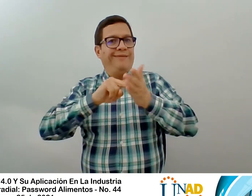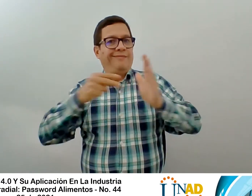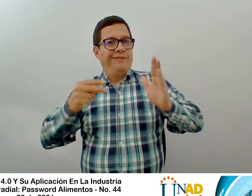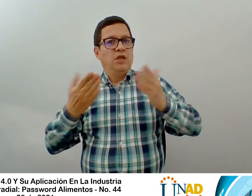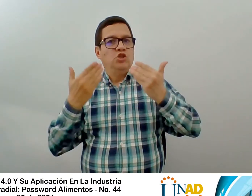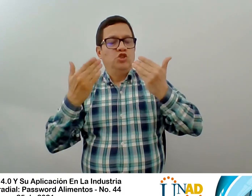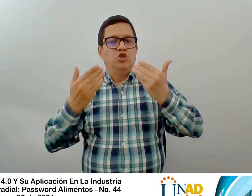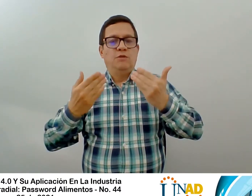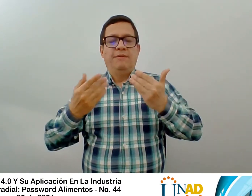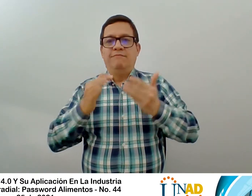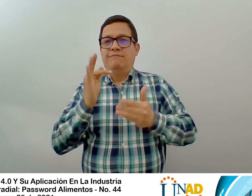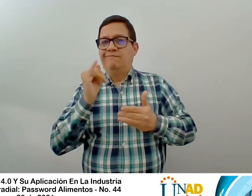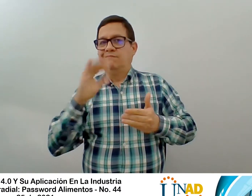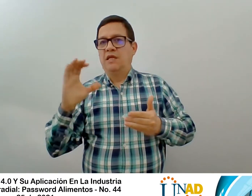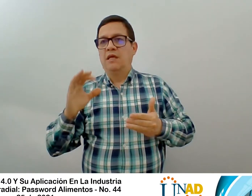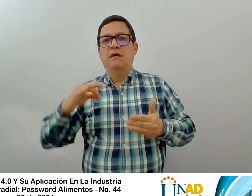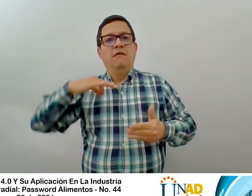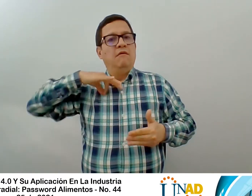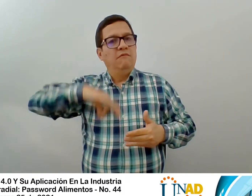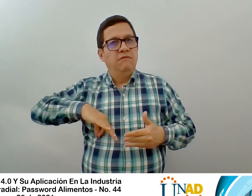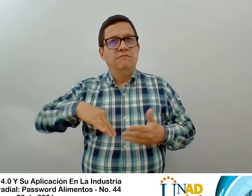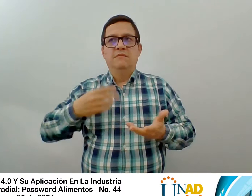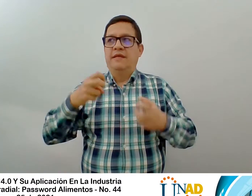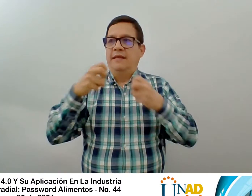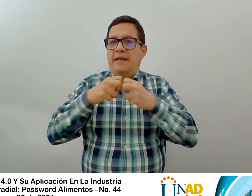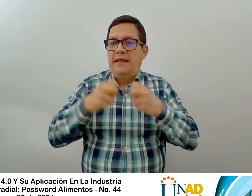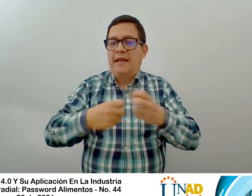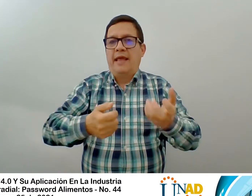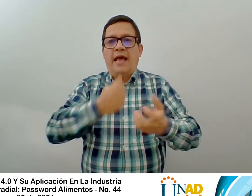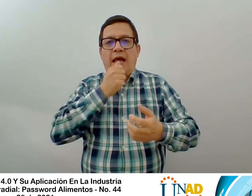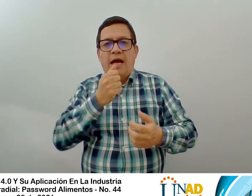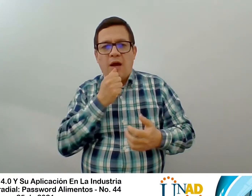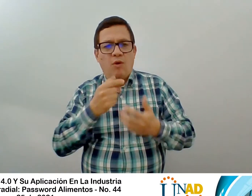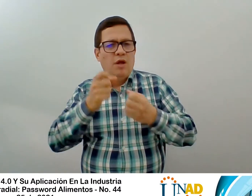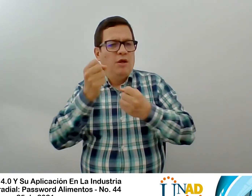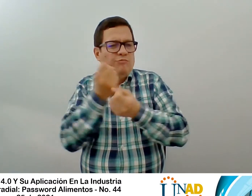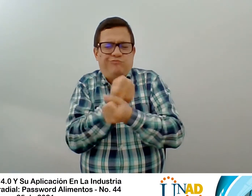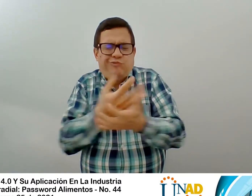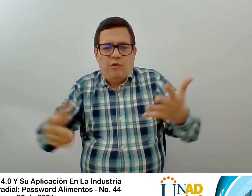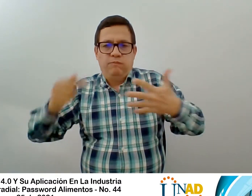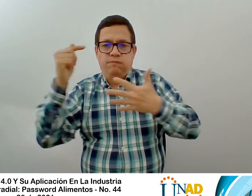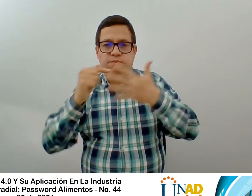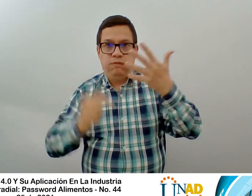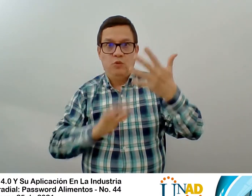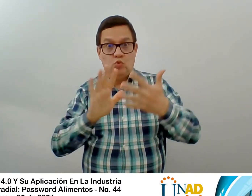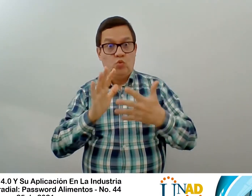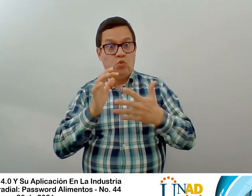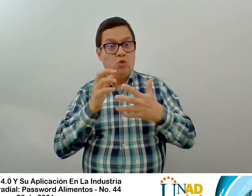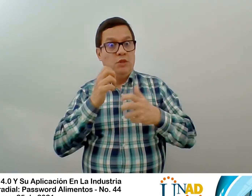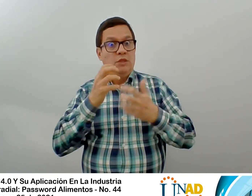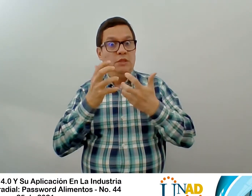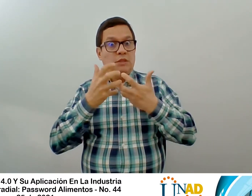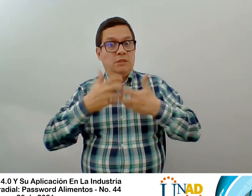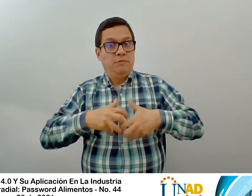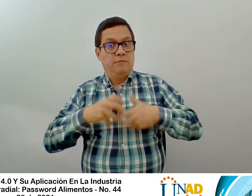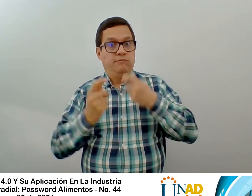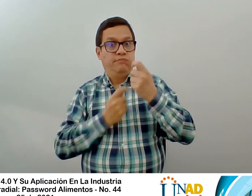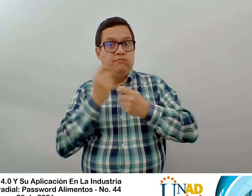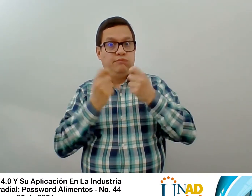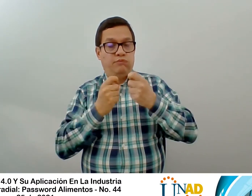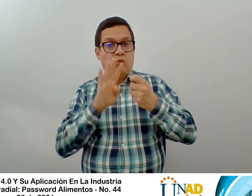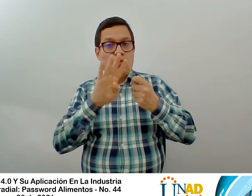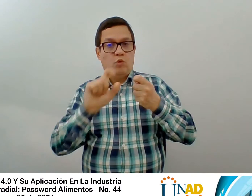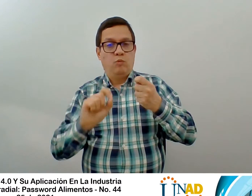decir, energía, agua, materias primas, y esto va a reducir los impactos ambientales. Así que con la implementación de una